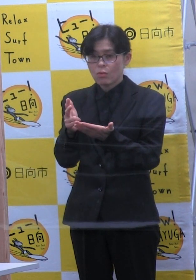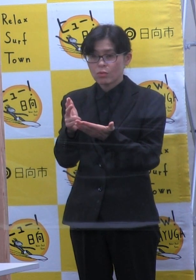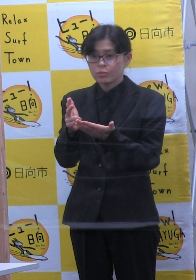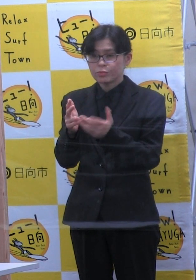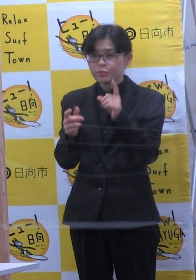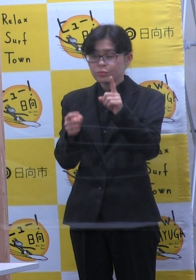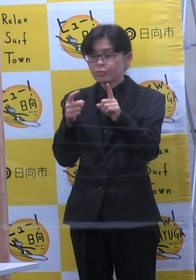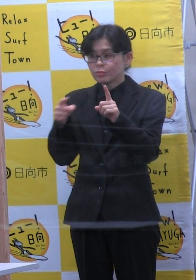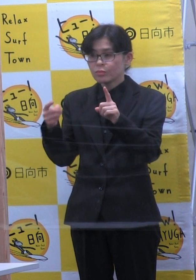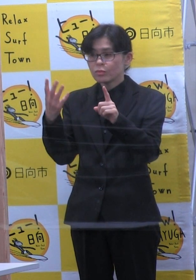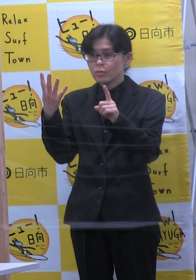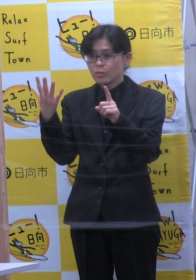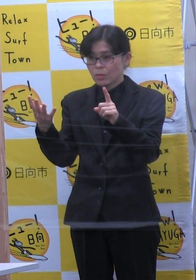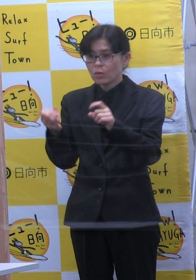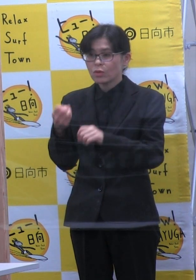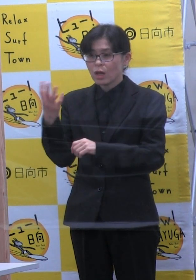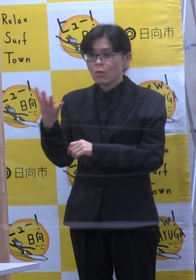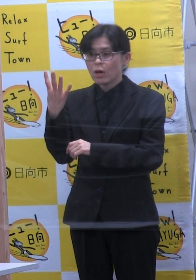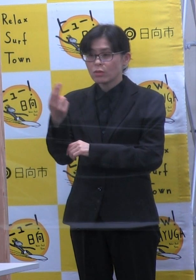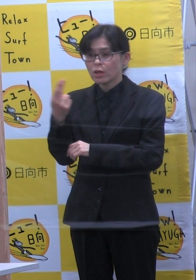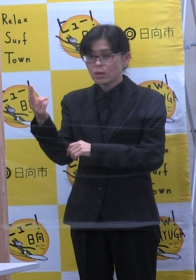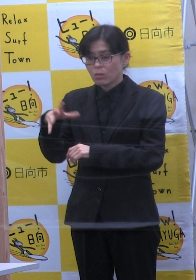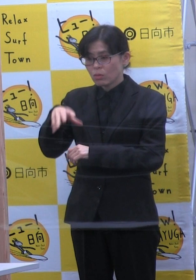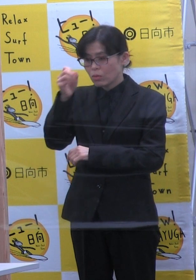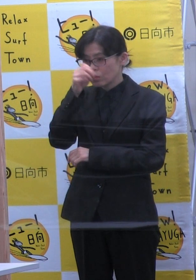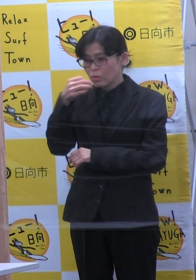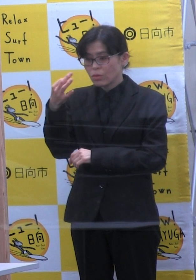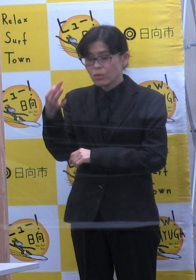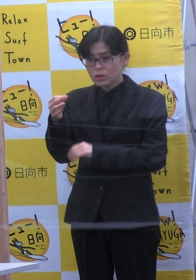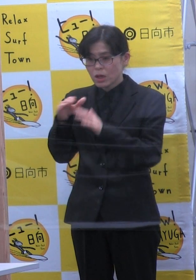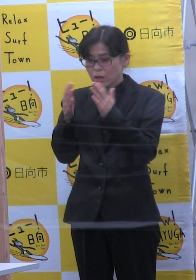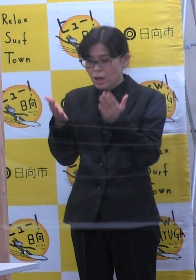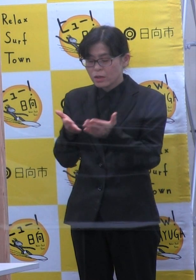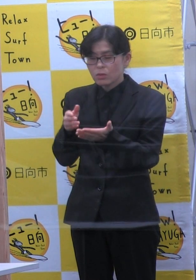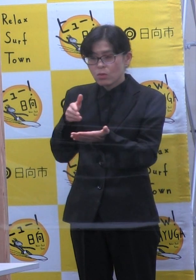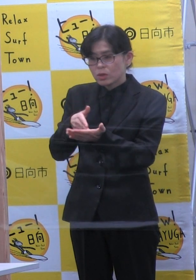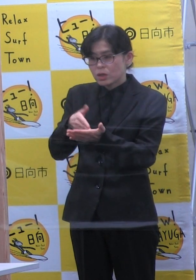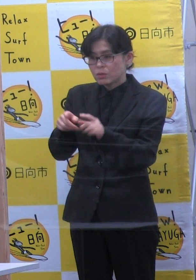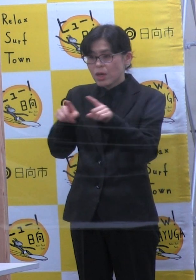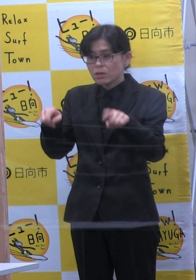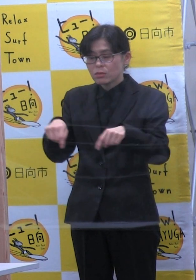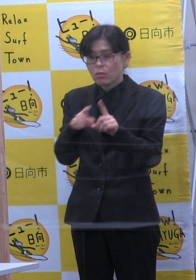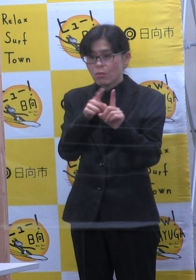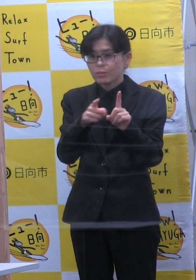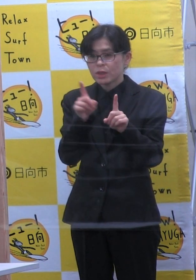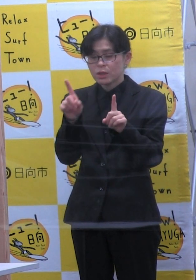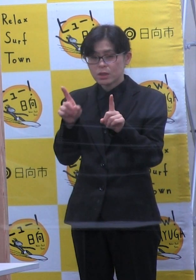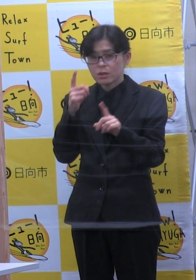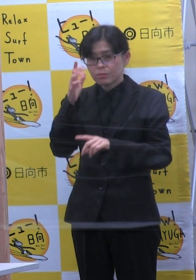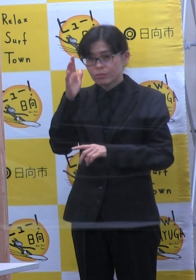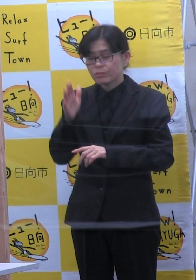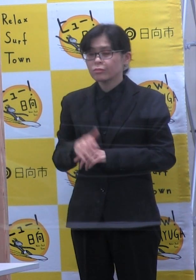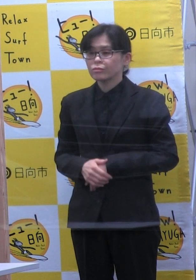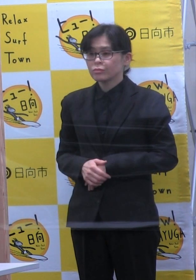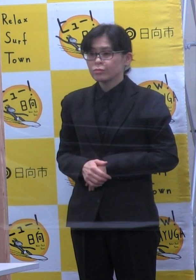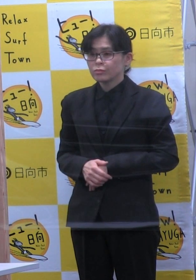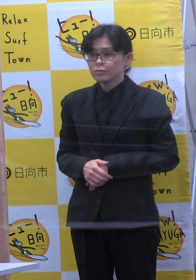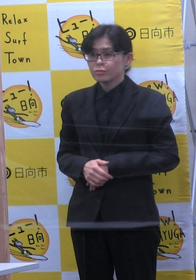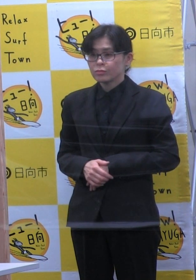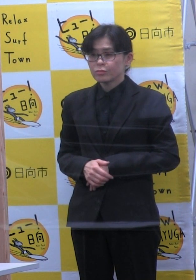料 1-4、令和4年度当初予算概要説明書の1ページをご覧ください。